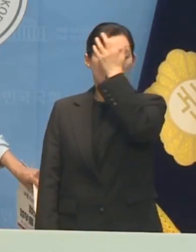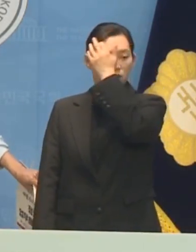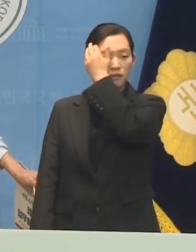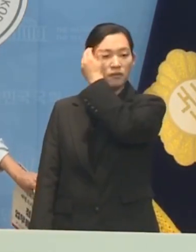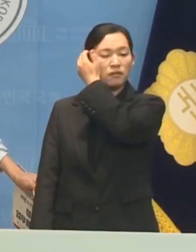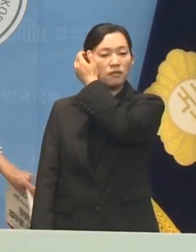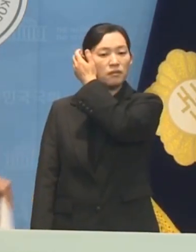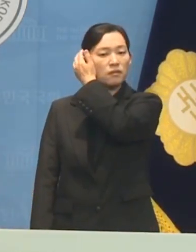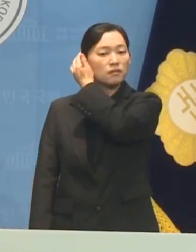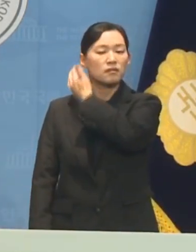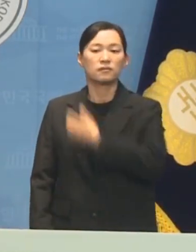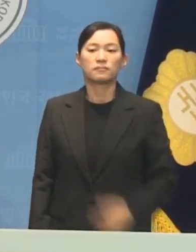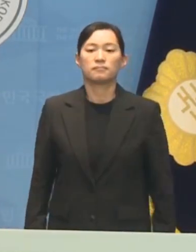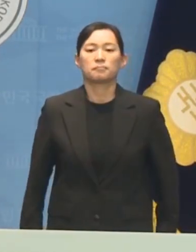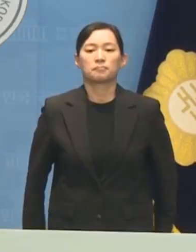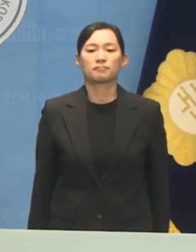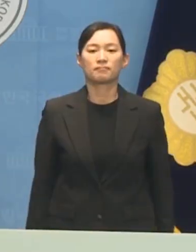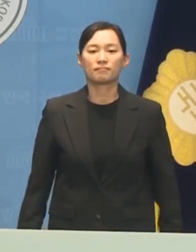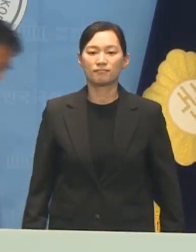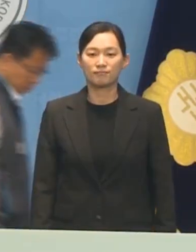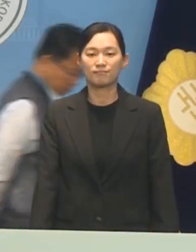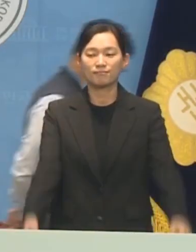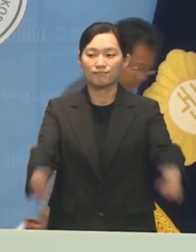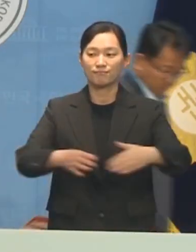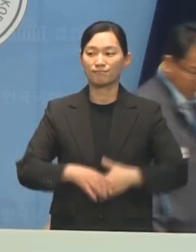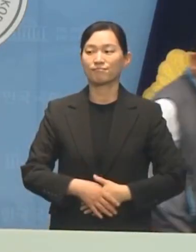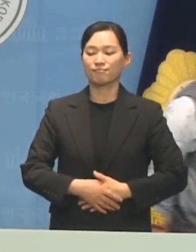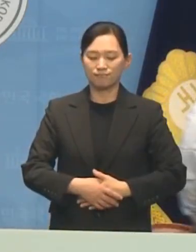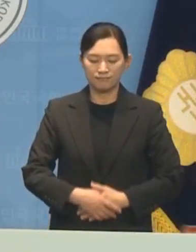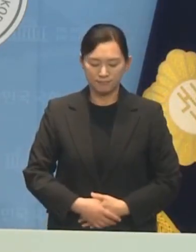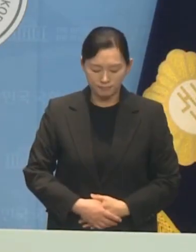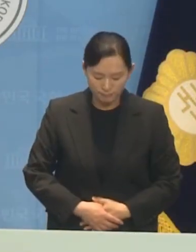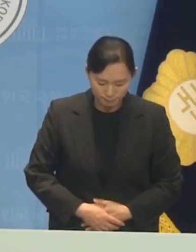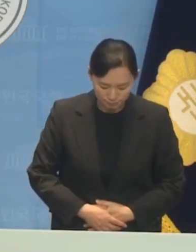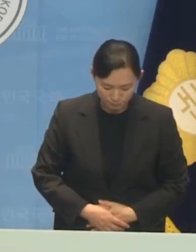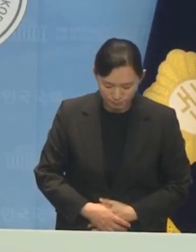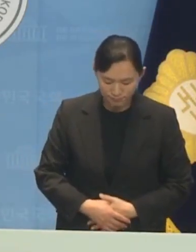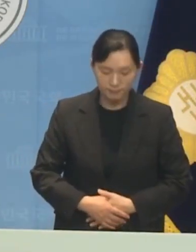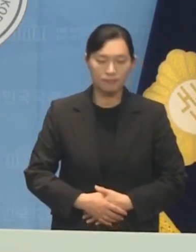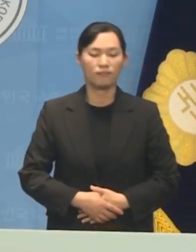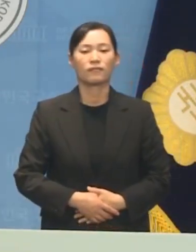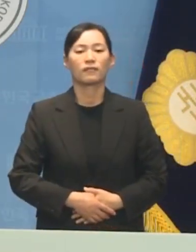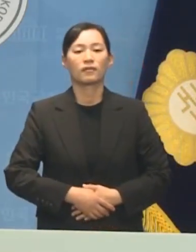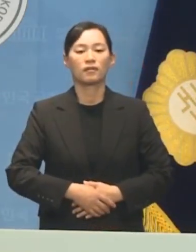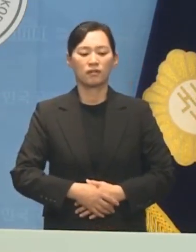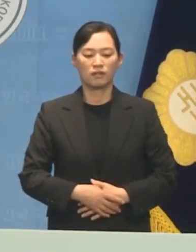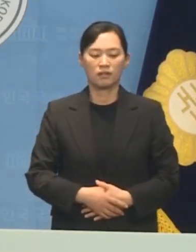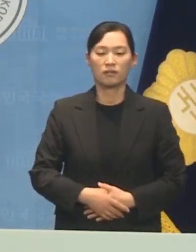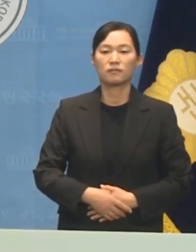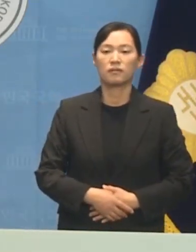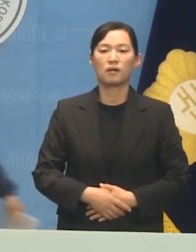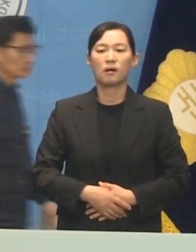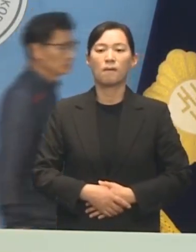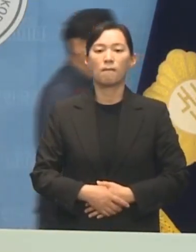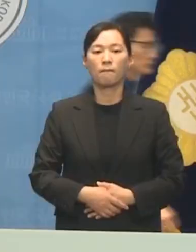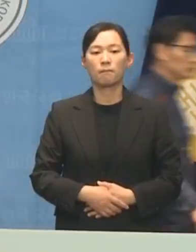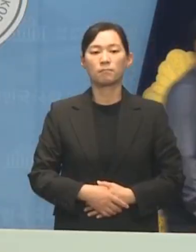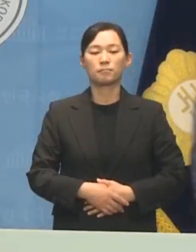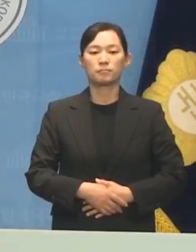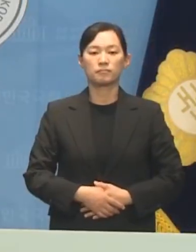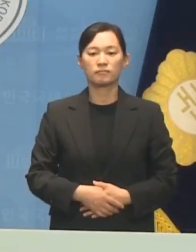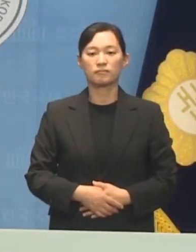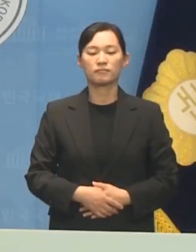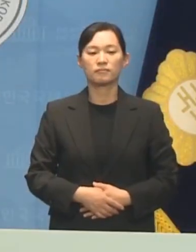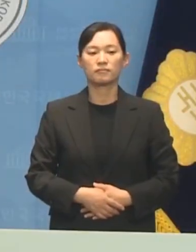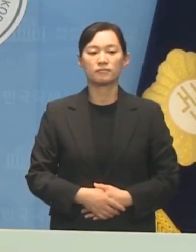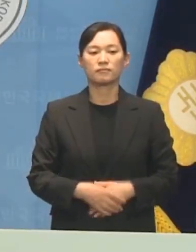연맹위원장 이쪽에 쓰시고, 수석님 여기 쓰시고, 임정희 주변 저쪽에